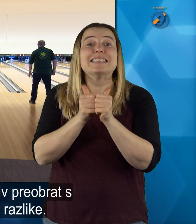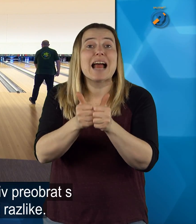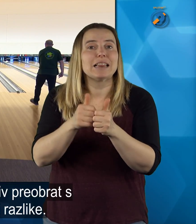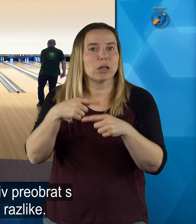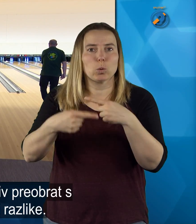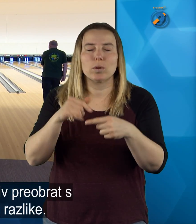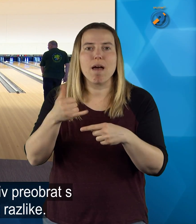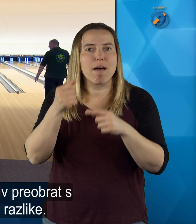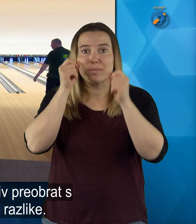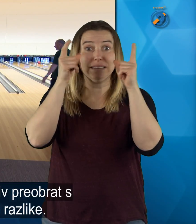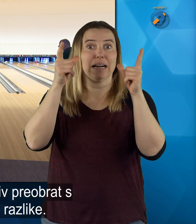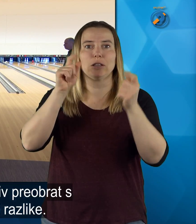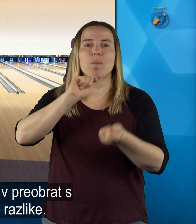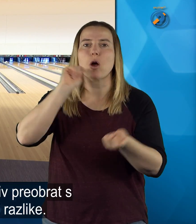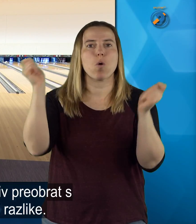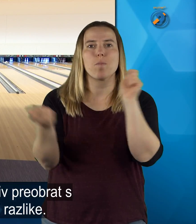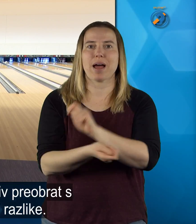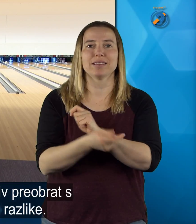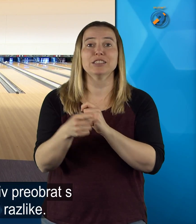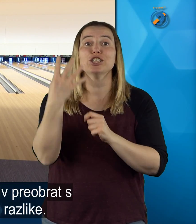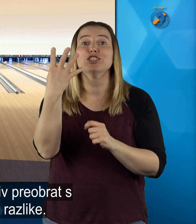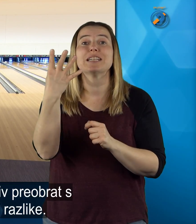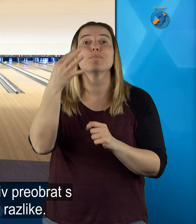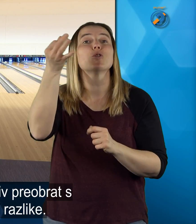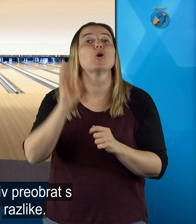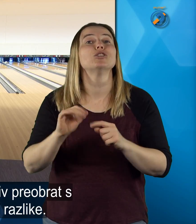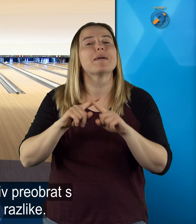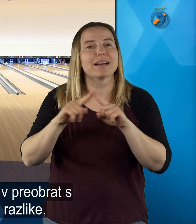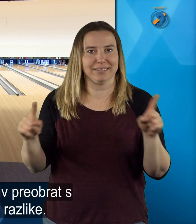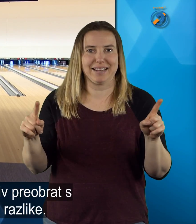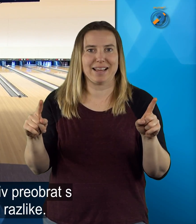Sledil je presenetljiv preobrat s 4 točkami razlike.